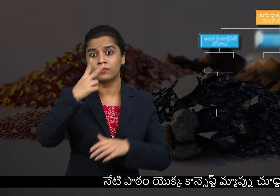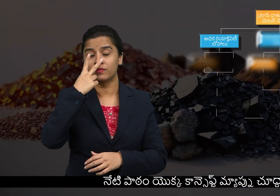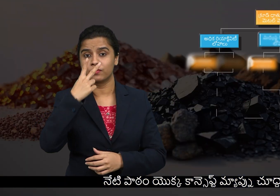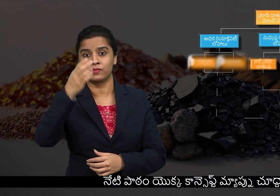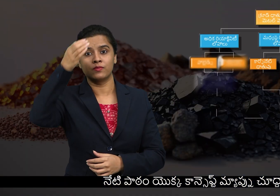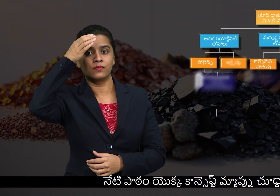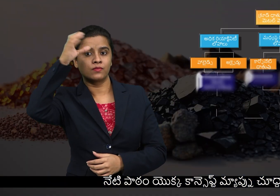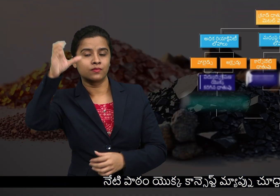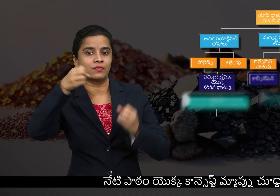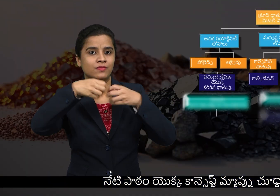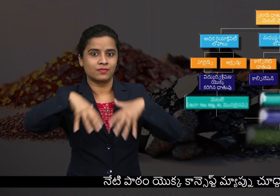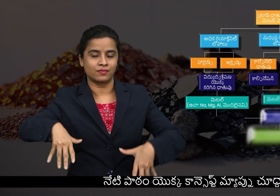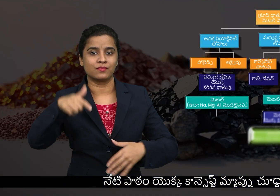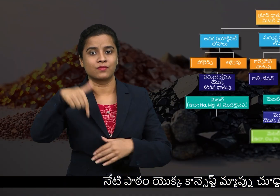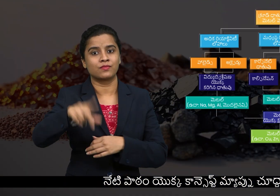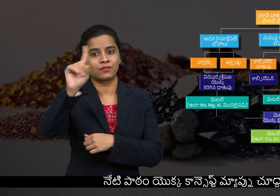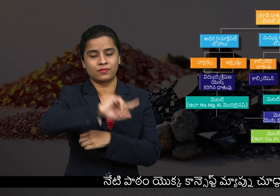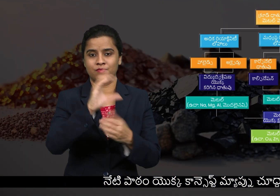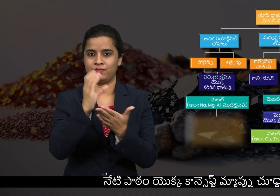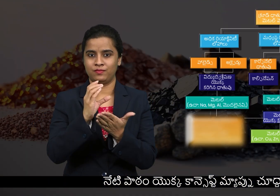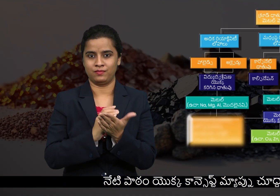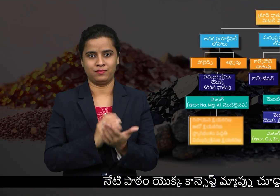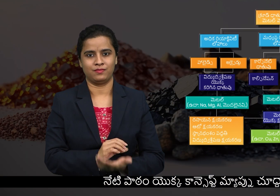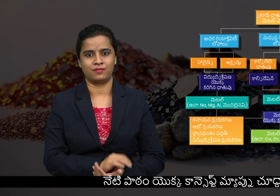నేటి పాఠం యొక్క కాన్సెప్ట్ మ్యాప్ను చూద్దాం.